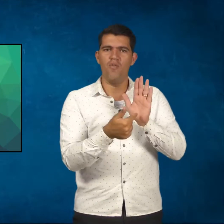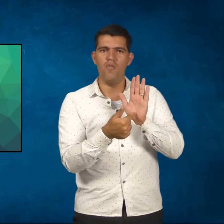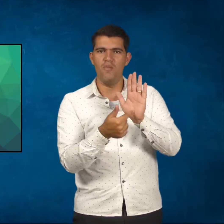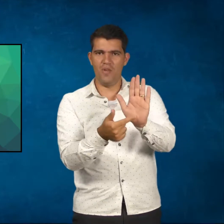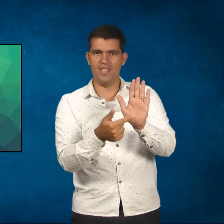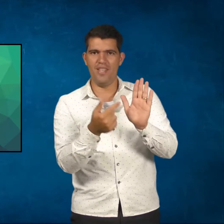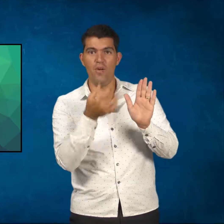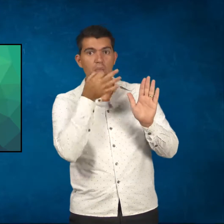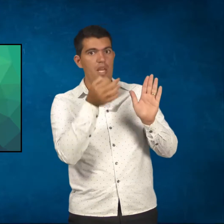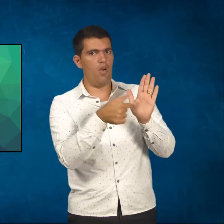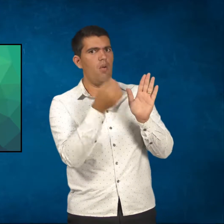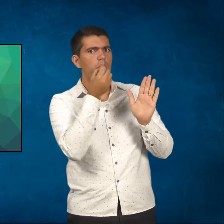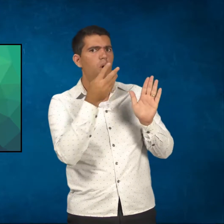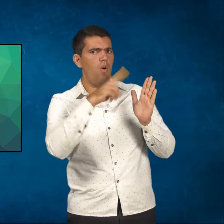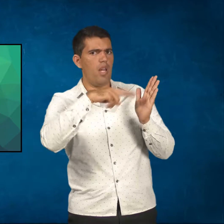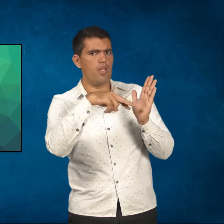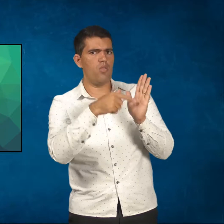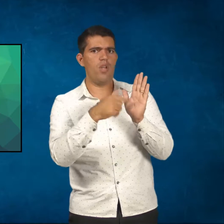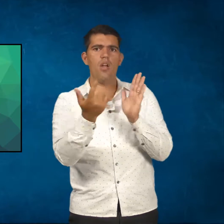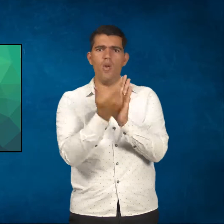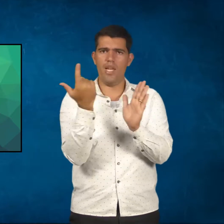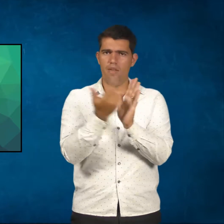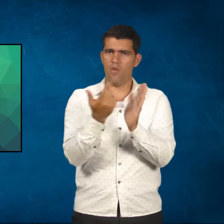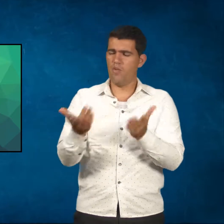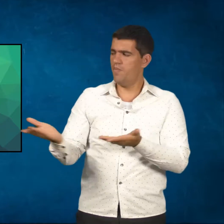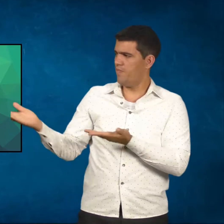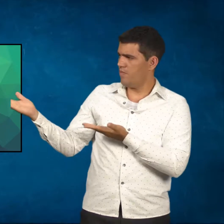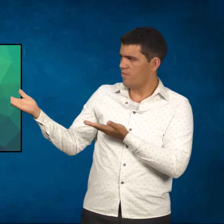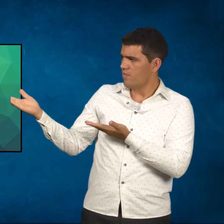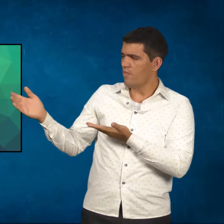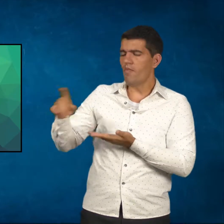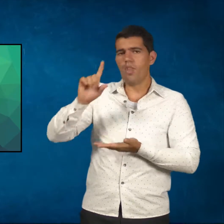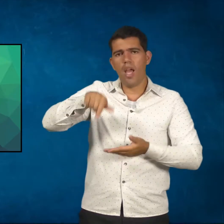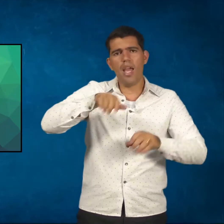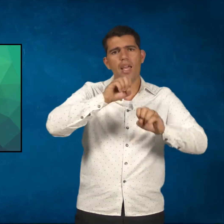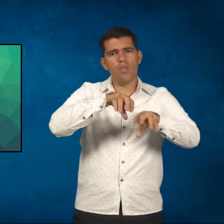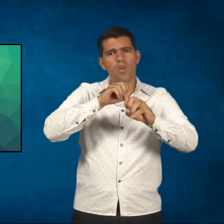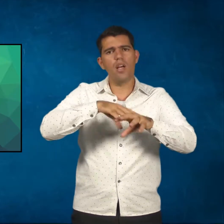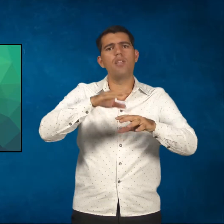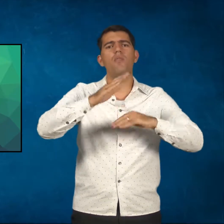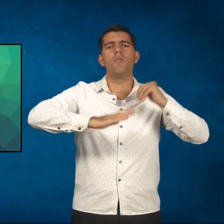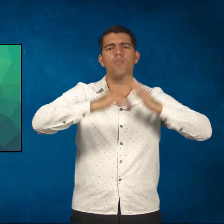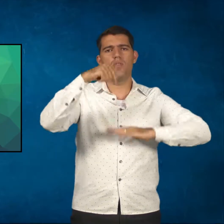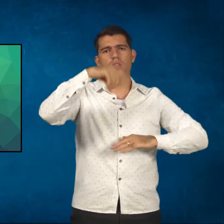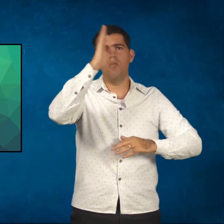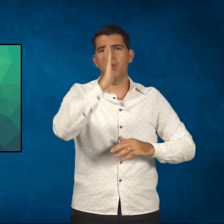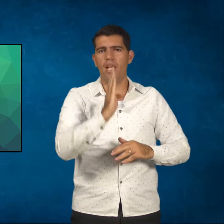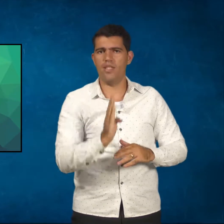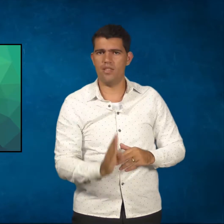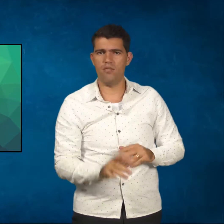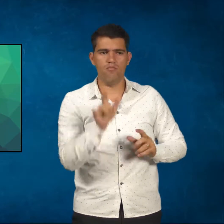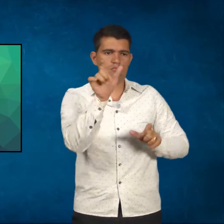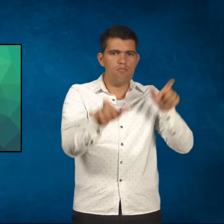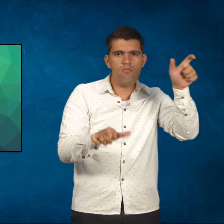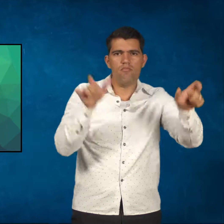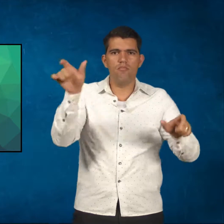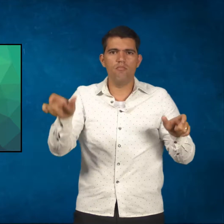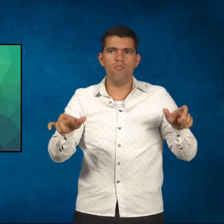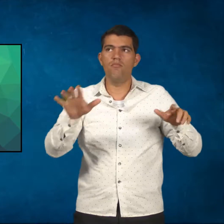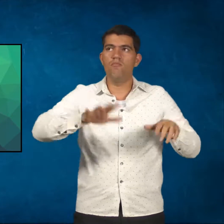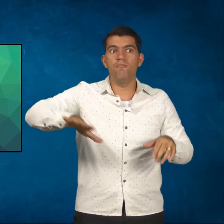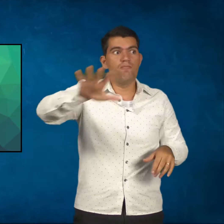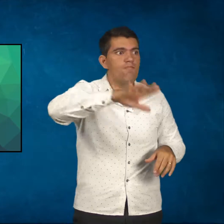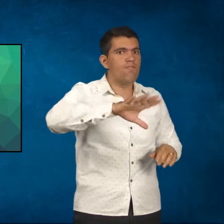muito fortemente a leitura deste livro aqui, Educação Profissional no Brasil, Atores e Cenários ao Longo